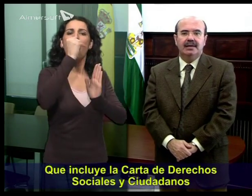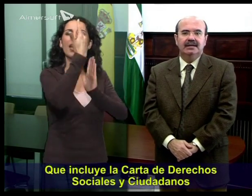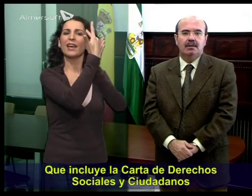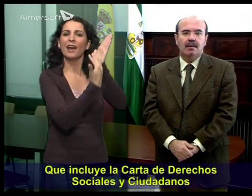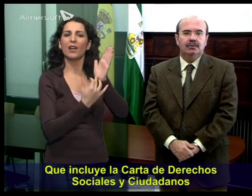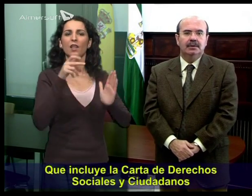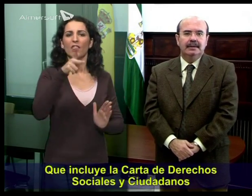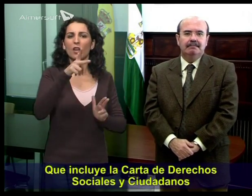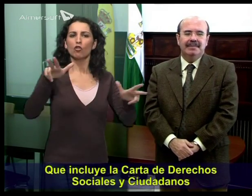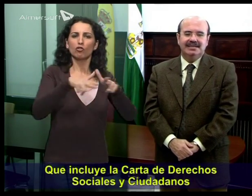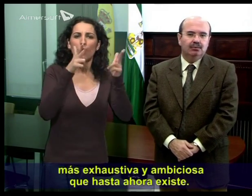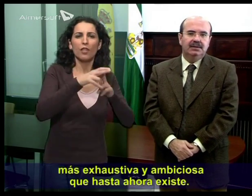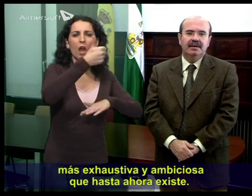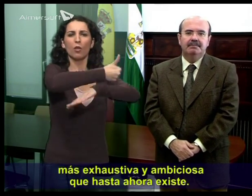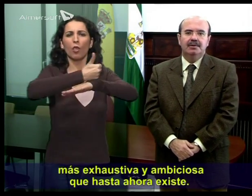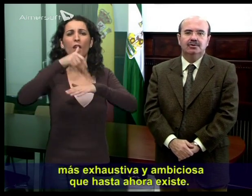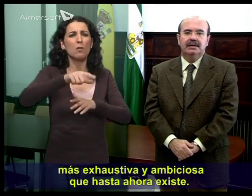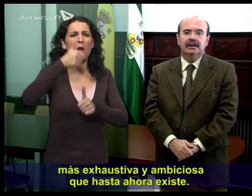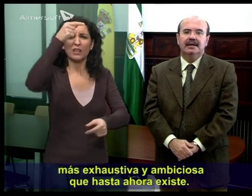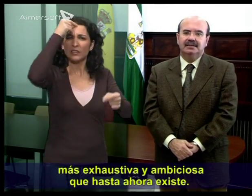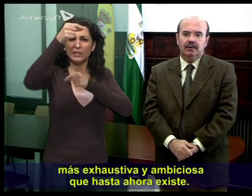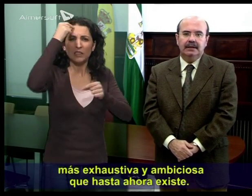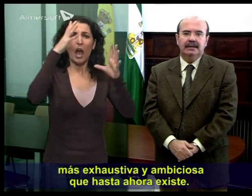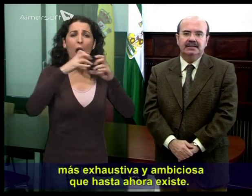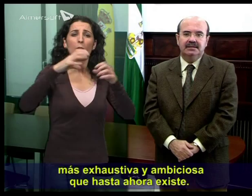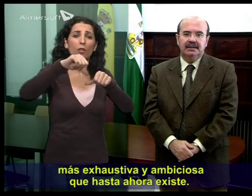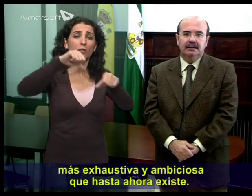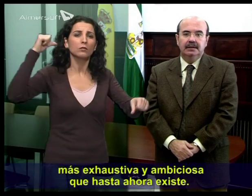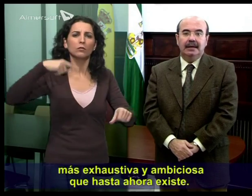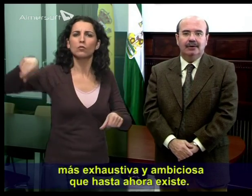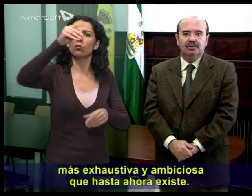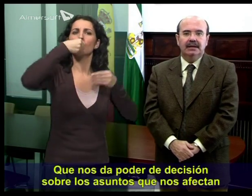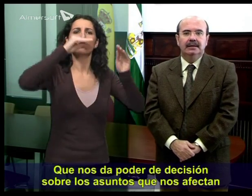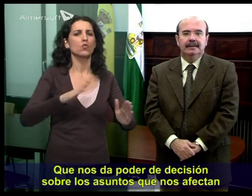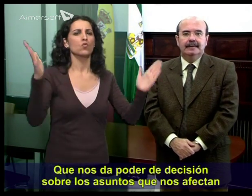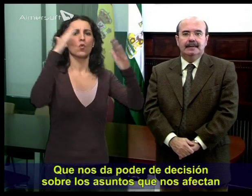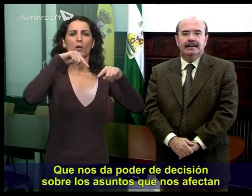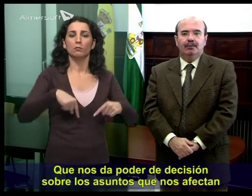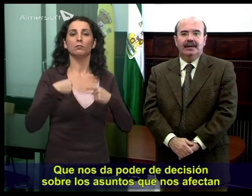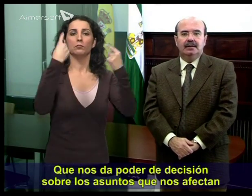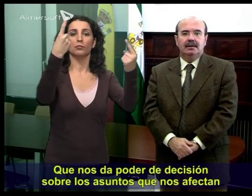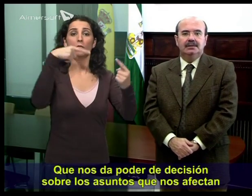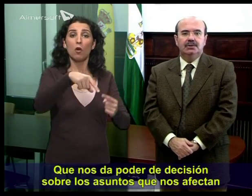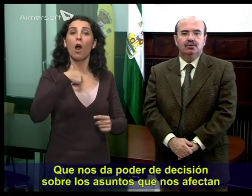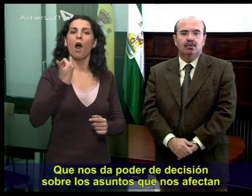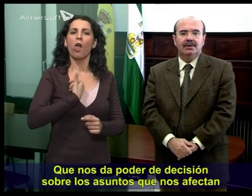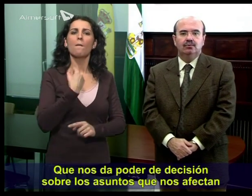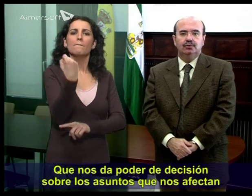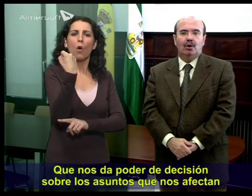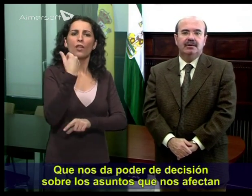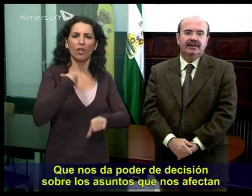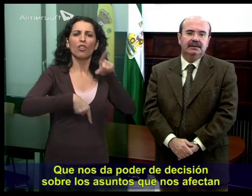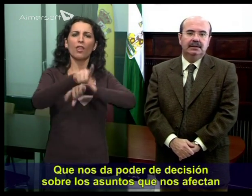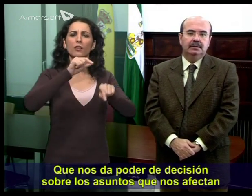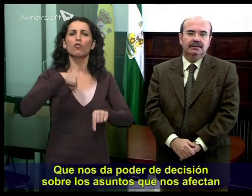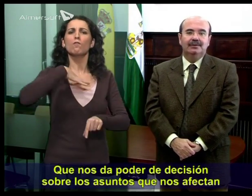Derechos Sociales y Ciudadanos más exhaustiva y ambiciosa que hasta ahora existe, que nos da el poder de decisión sobre